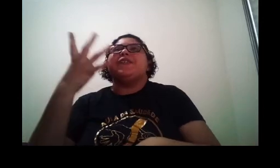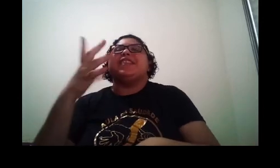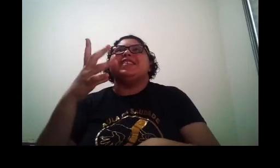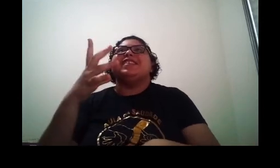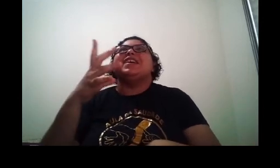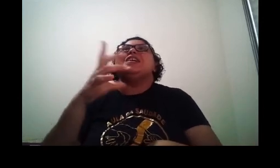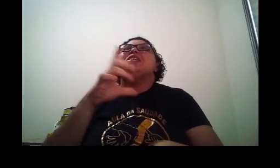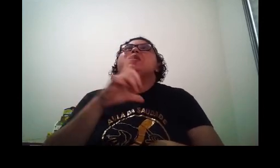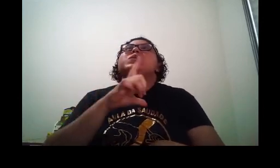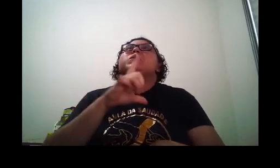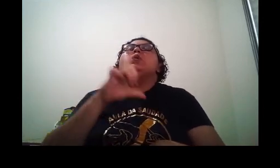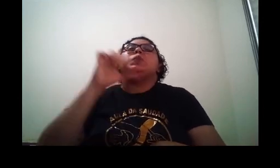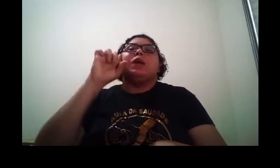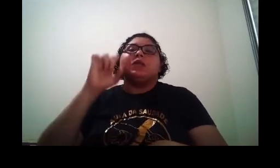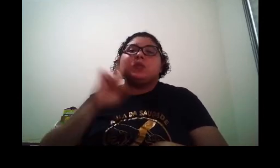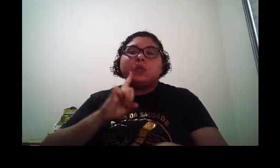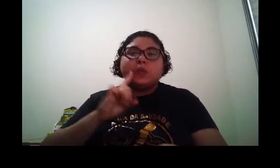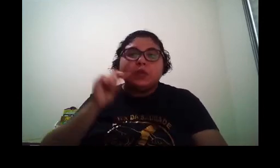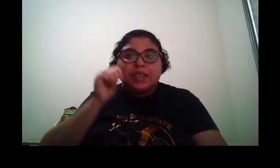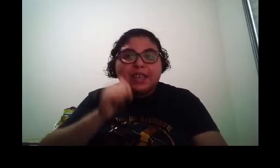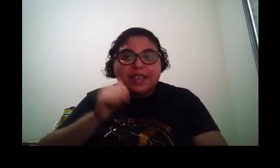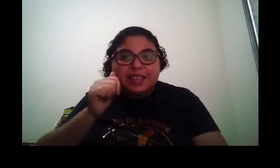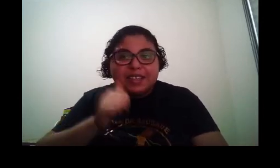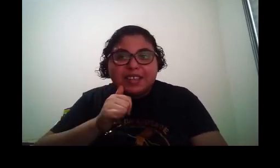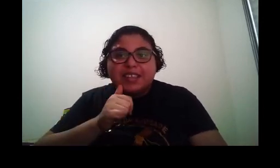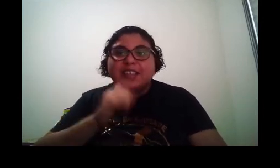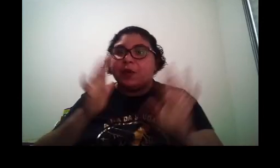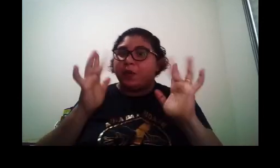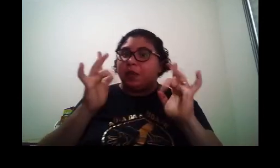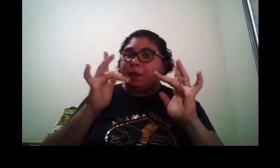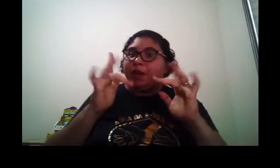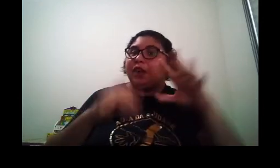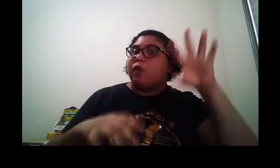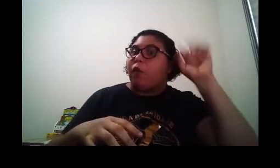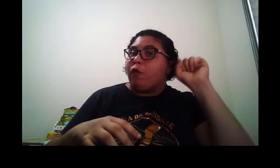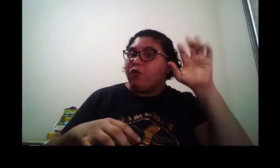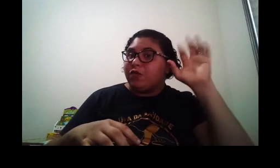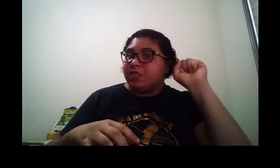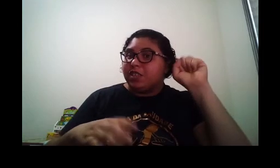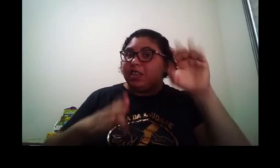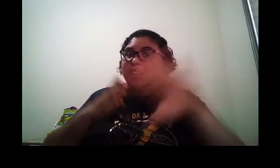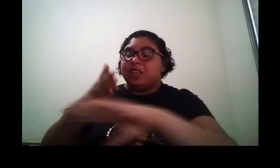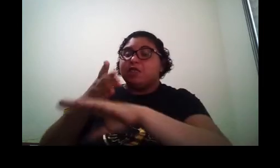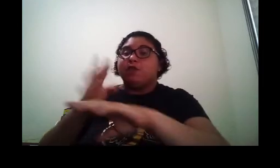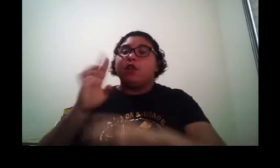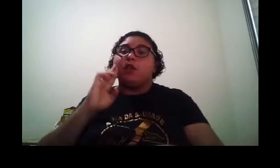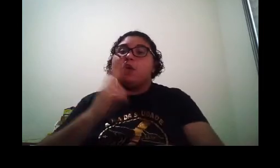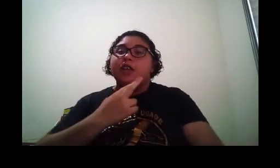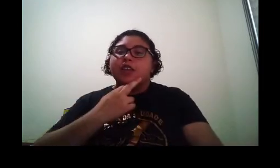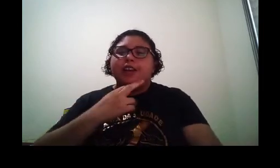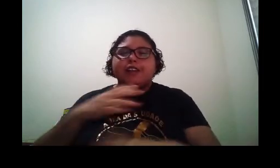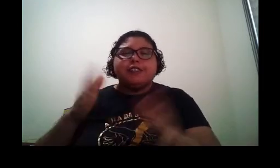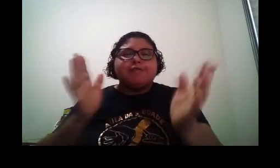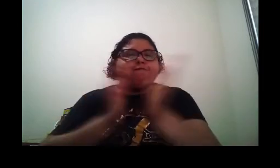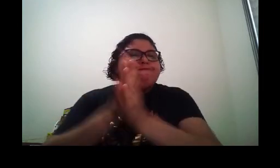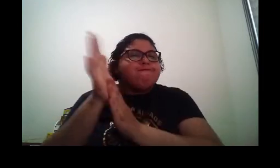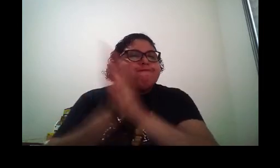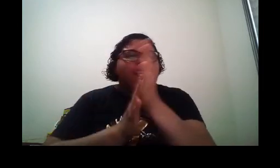uma surda e o namorado dela é ouvinte, e eles resolvem, né, ir no restaurante. O namorado